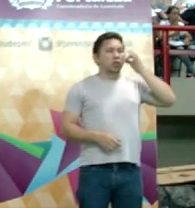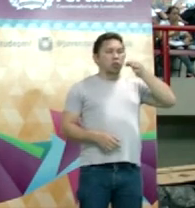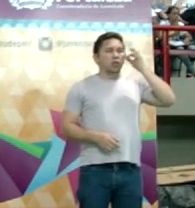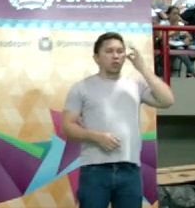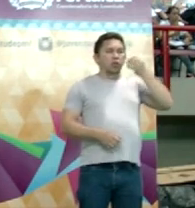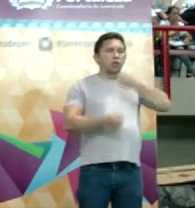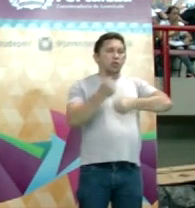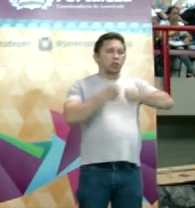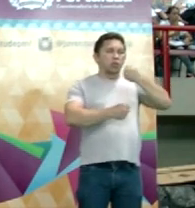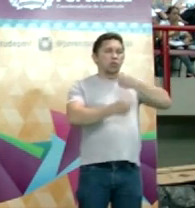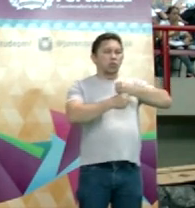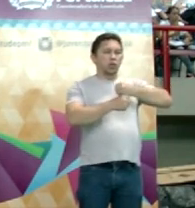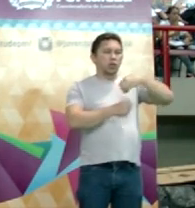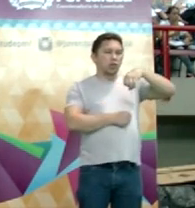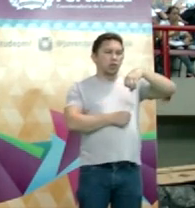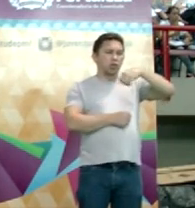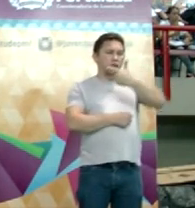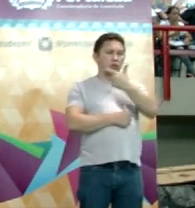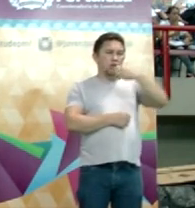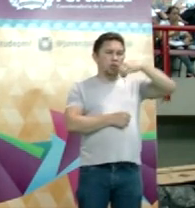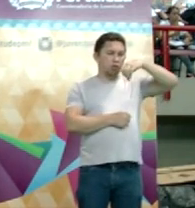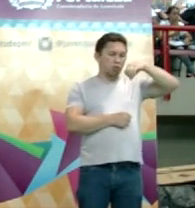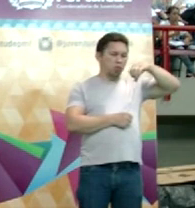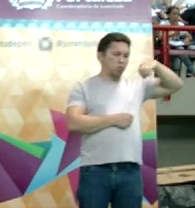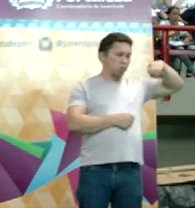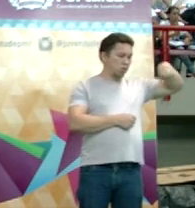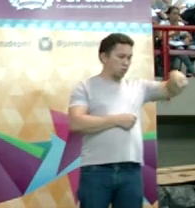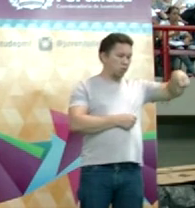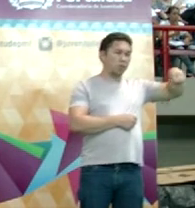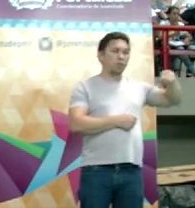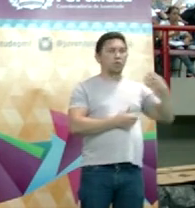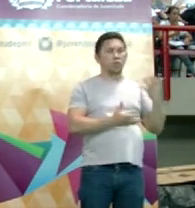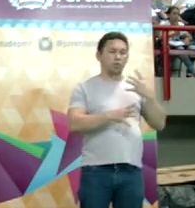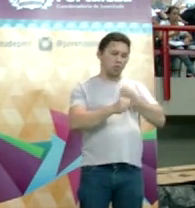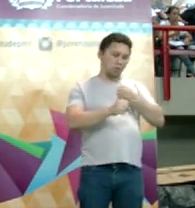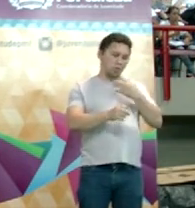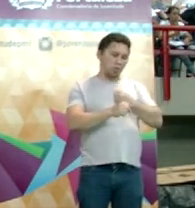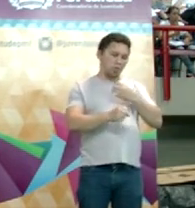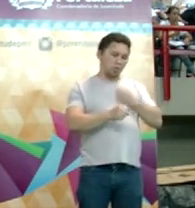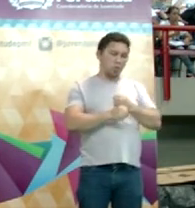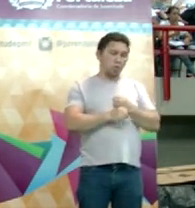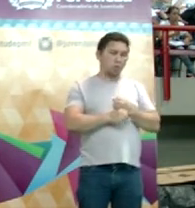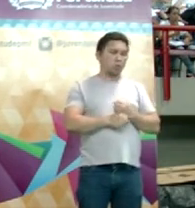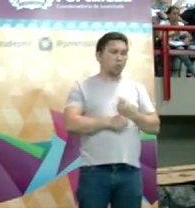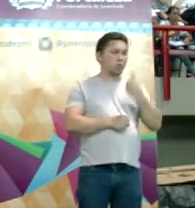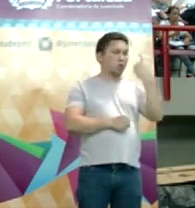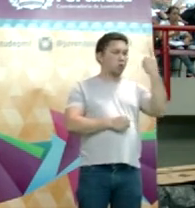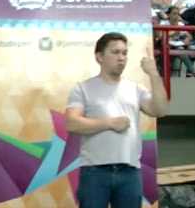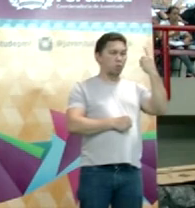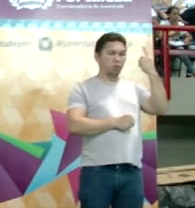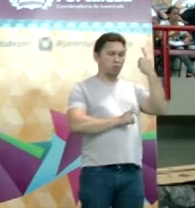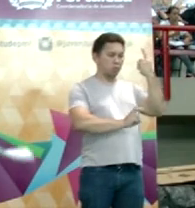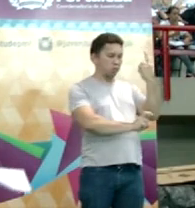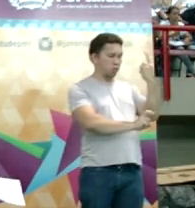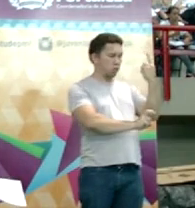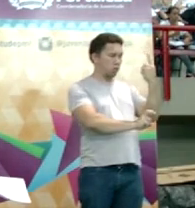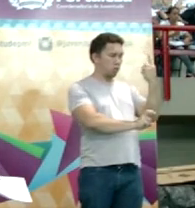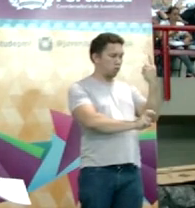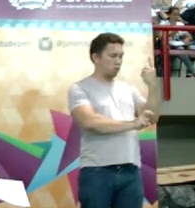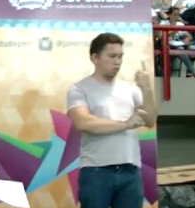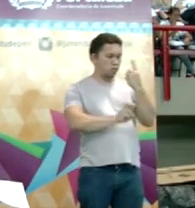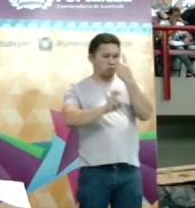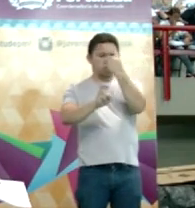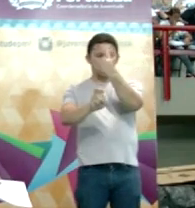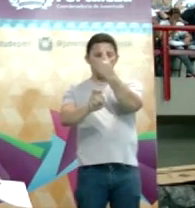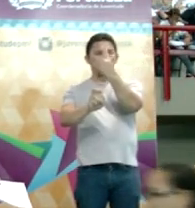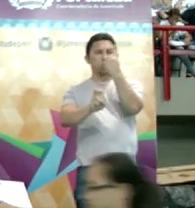eles beberam em 2009. Aí o que que eu faço? Calculo quanto é um quinto desse valor. Calculando quanto é um quinto